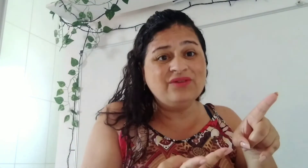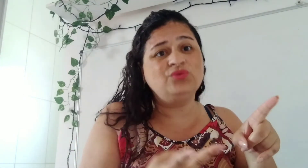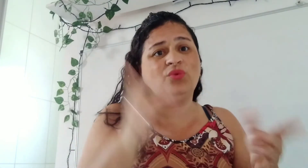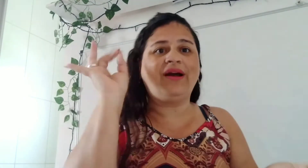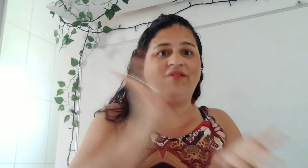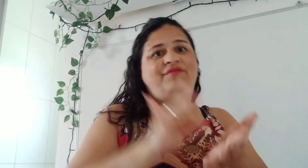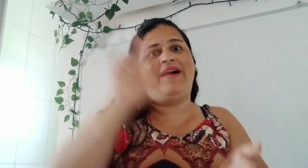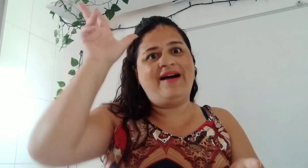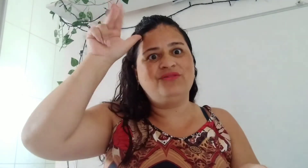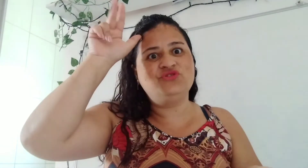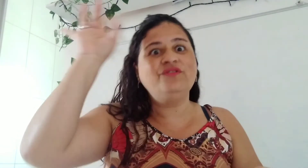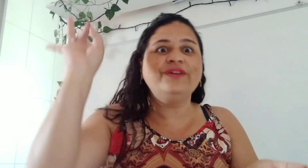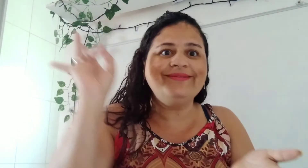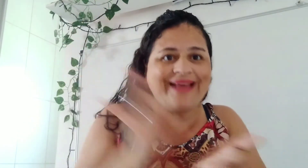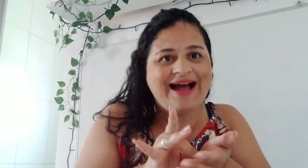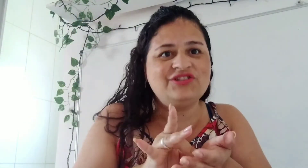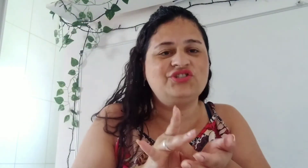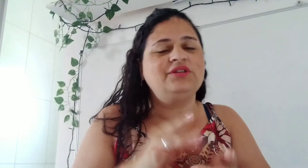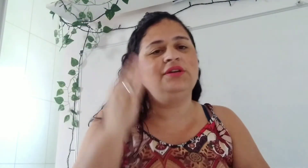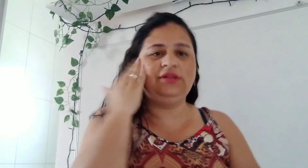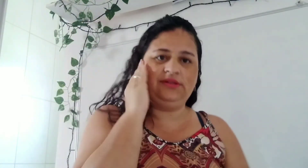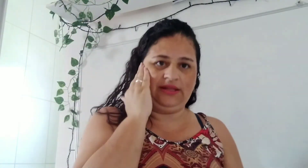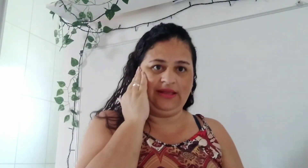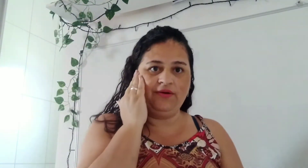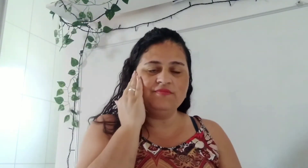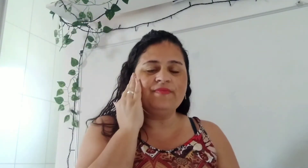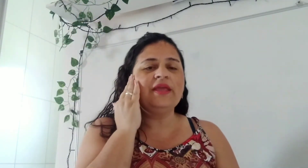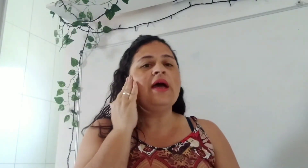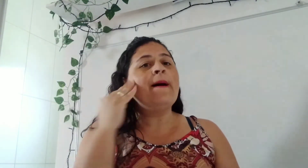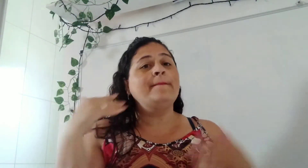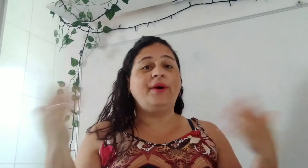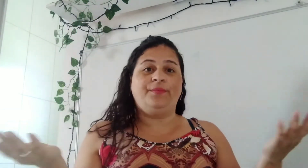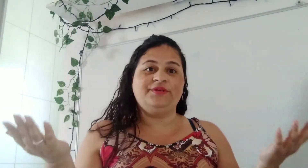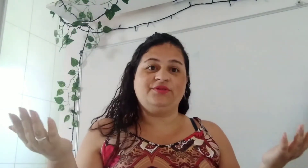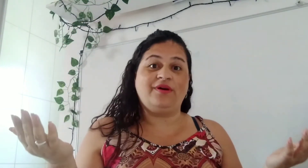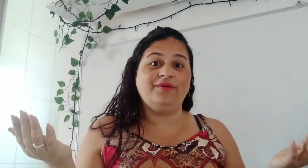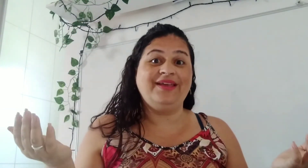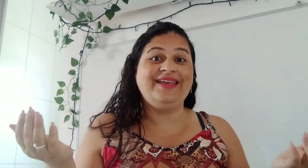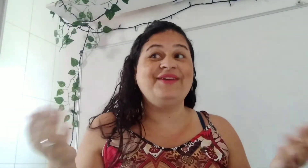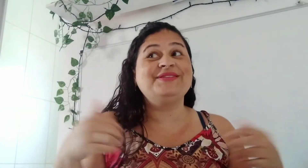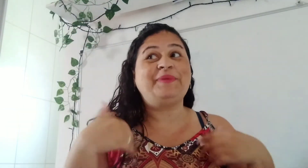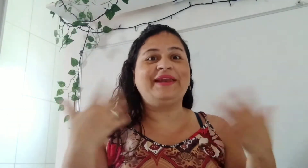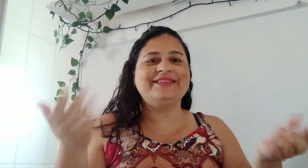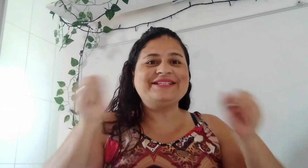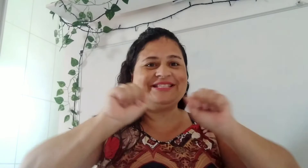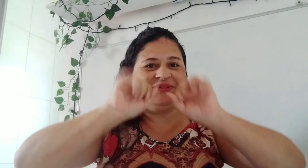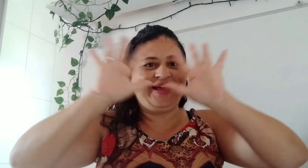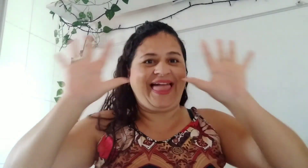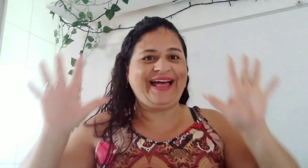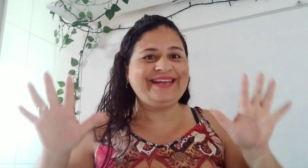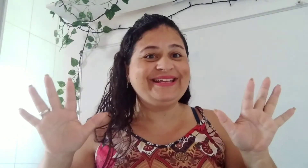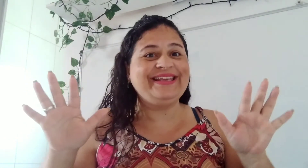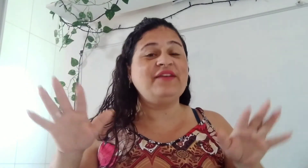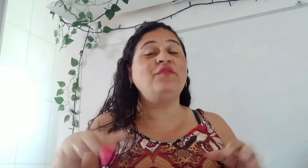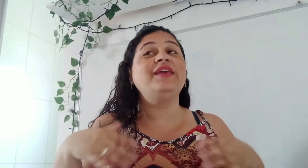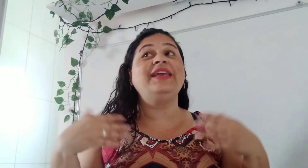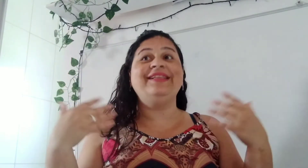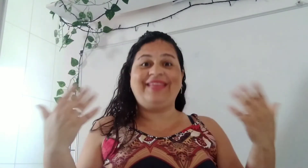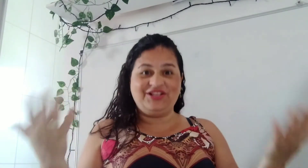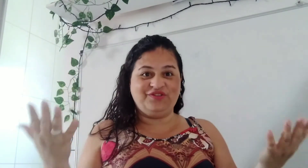do cavalo de verdade, entendeu? Bom, pessoal, eu espero ter sido clara e que fique entendível